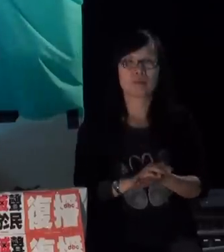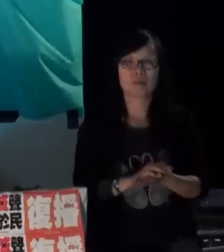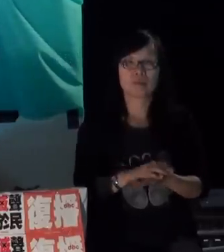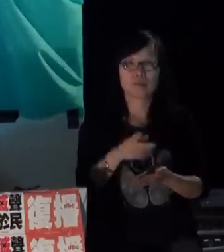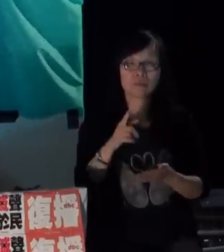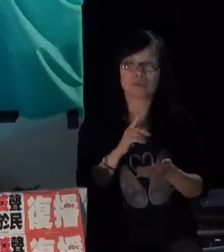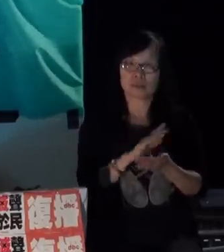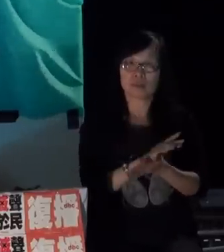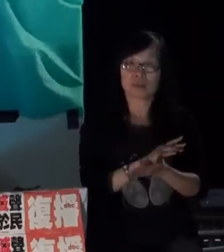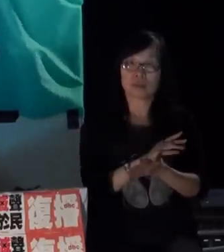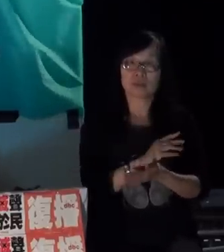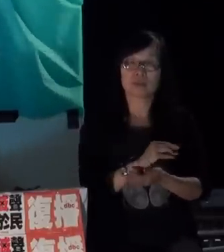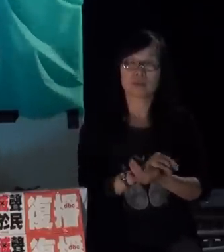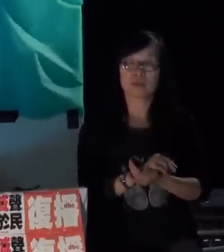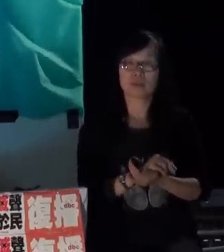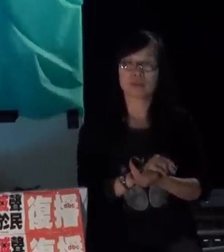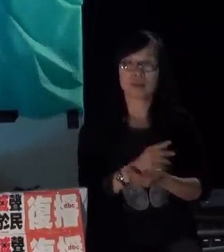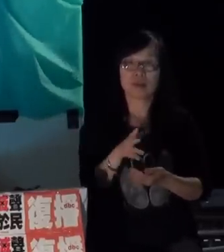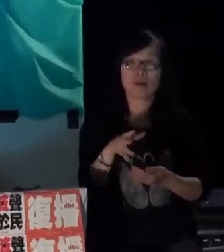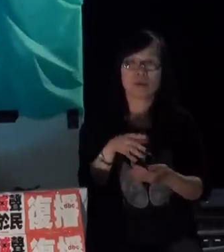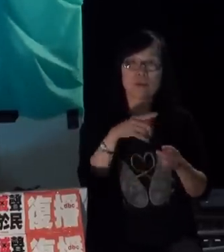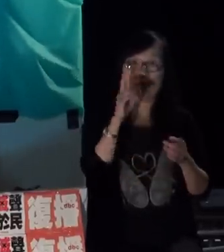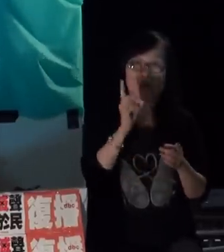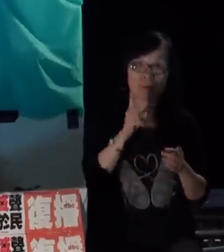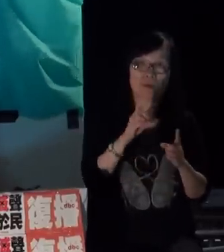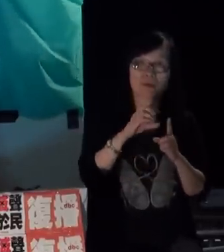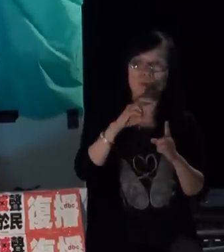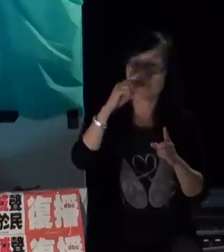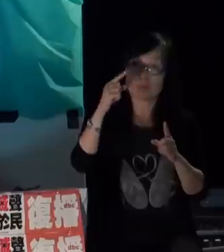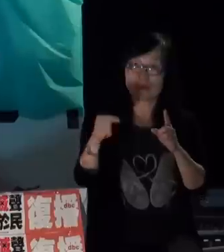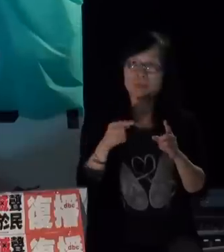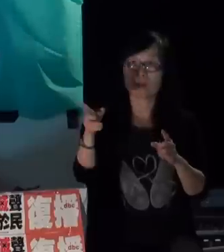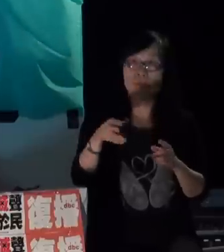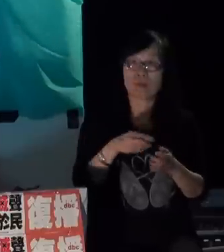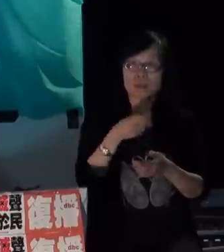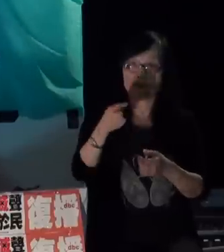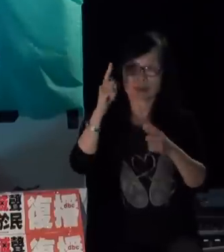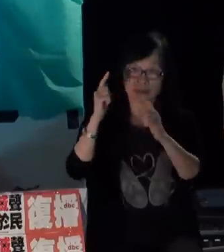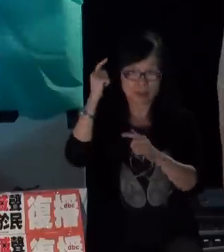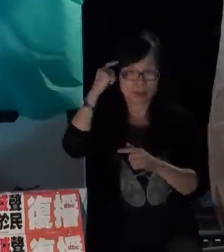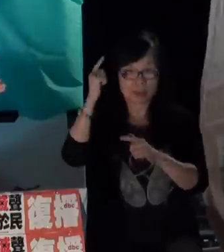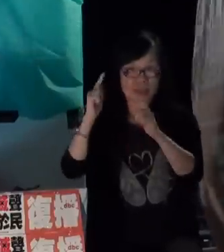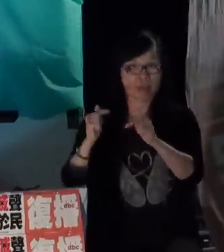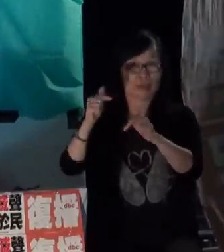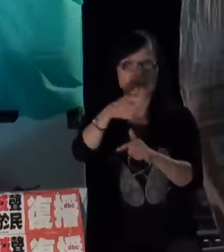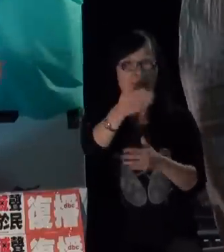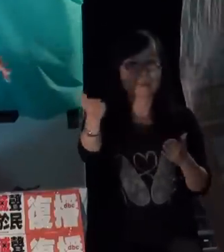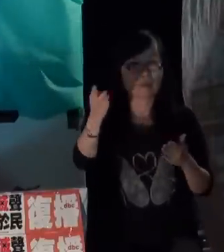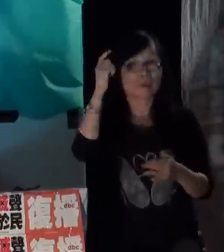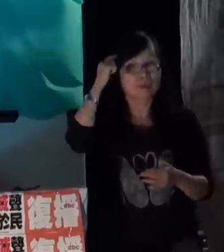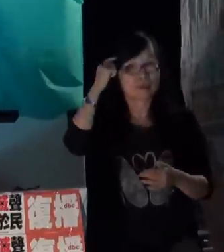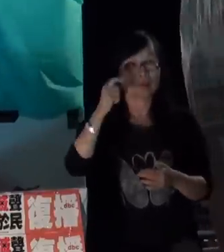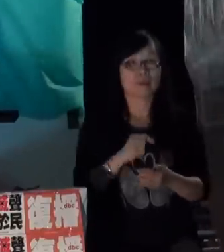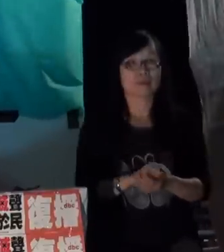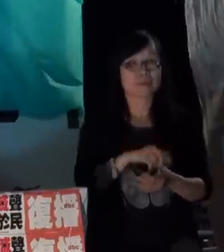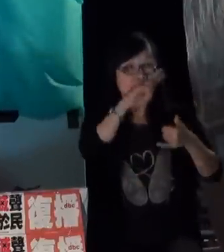誠樓都算靚啊嗰陣時。咁佢要百幾萬裝修，判親係俾自己相熟嘅公司嘅咧。咁黃埔花園係邊個議員？唔使我講啊，